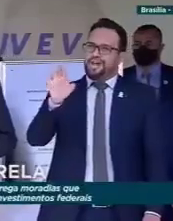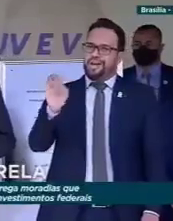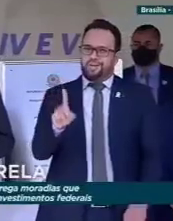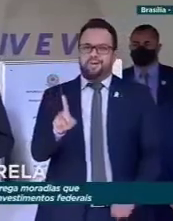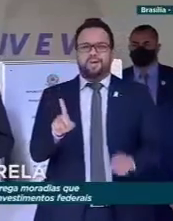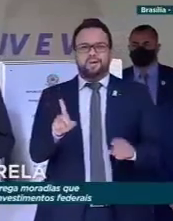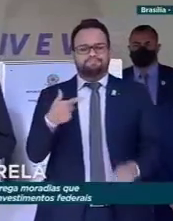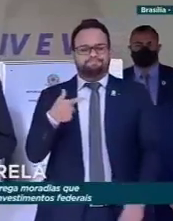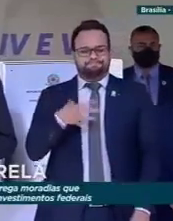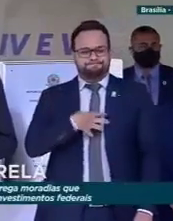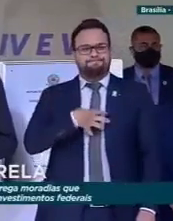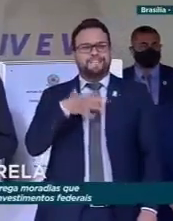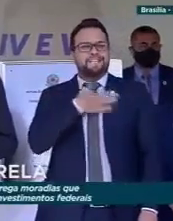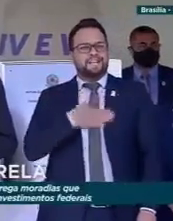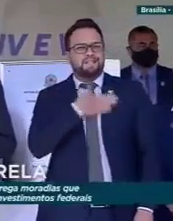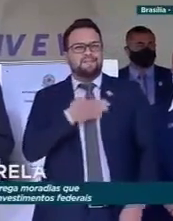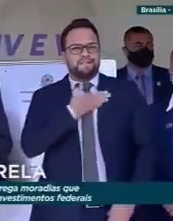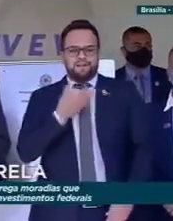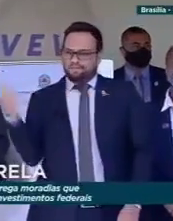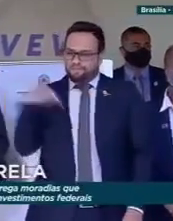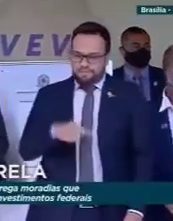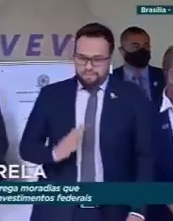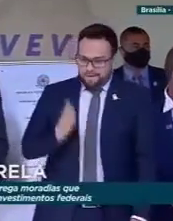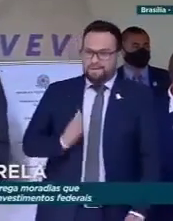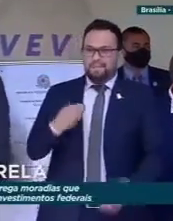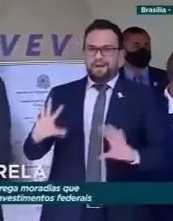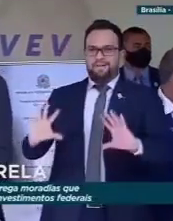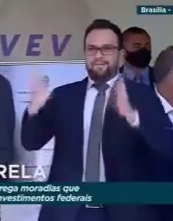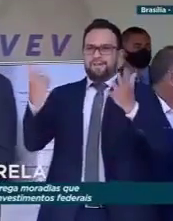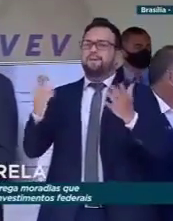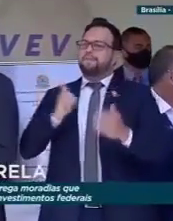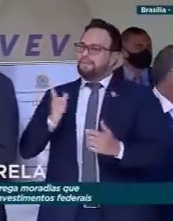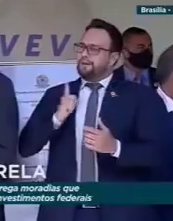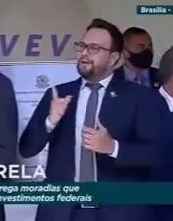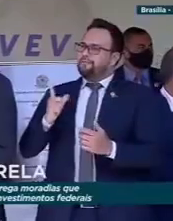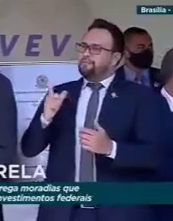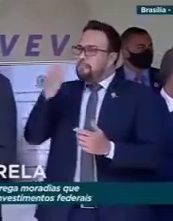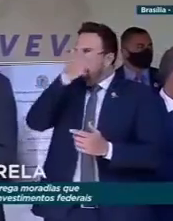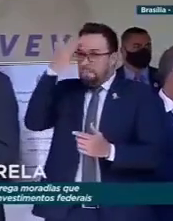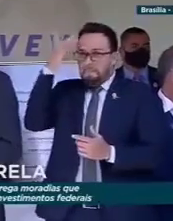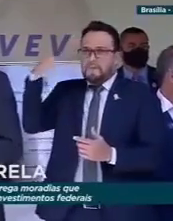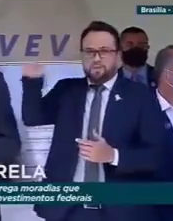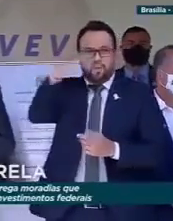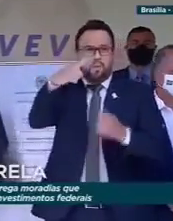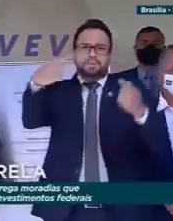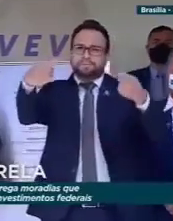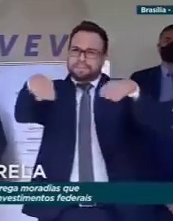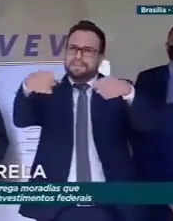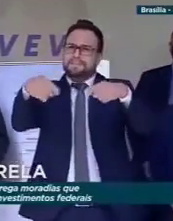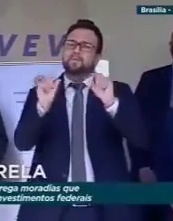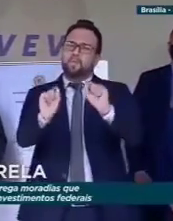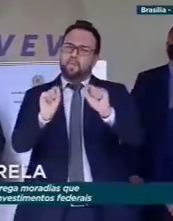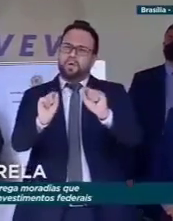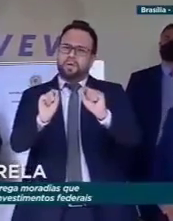Obviamente, é uma satisfação participar de um evento como esse, onde pessoas, Flávia Arruda, necessitadas estão recebendo